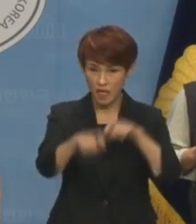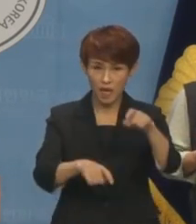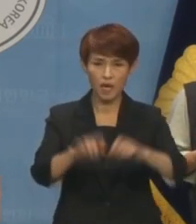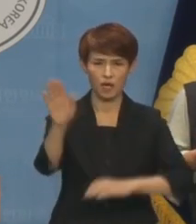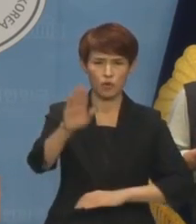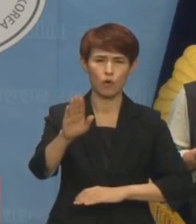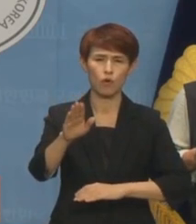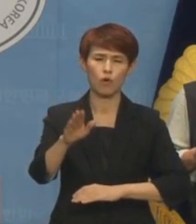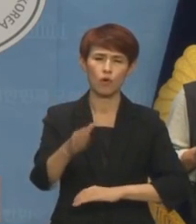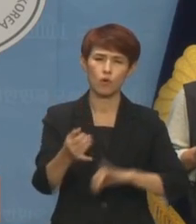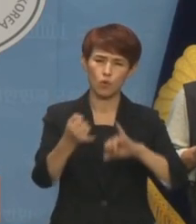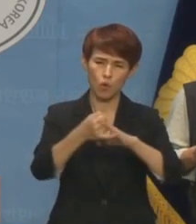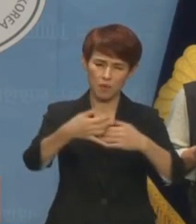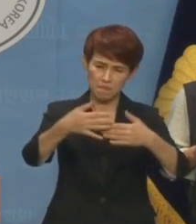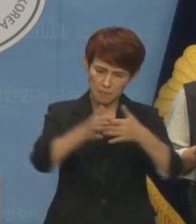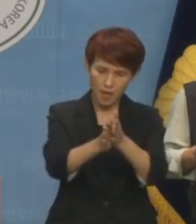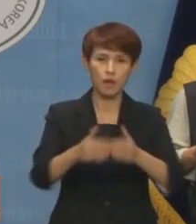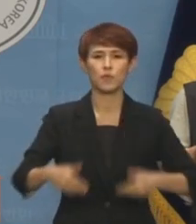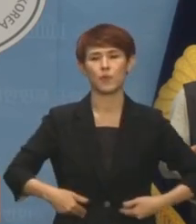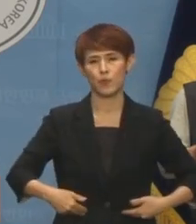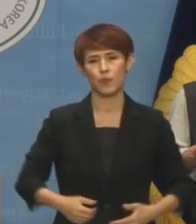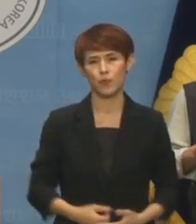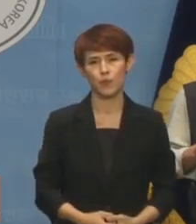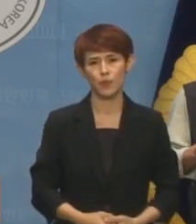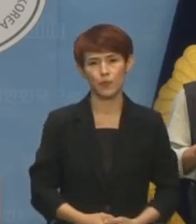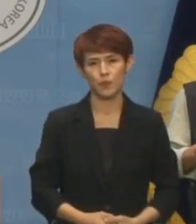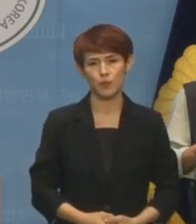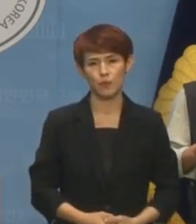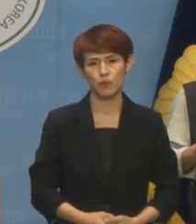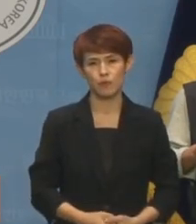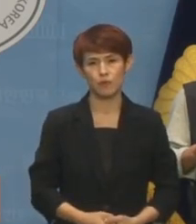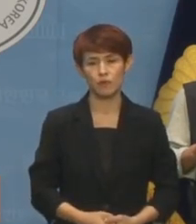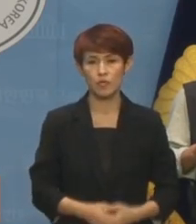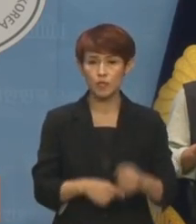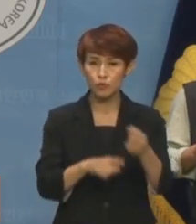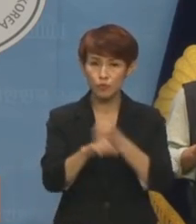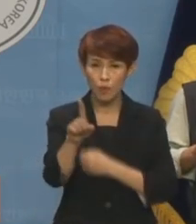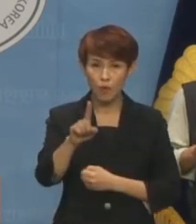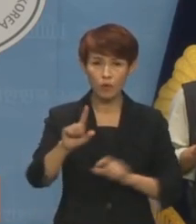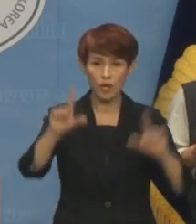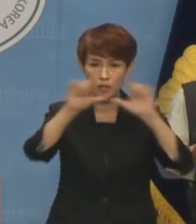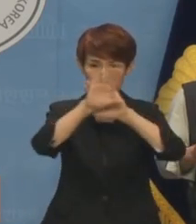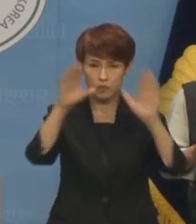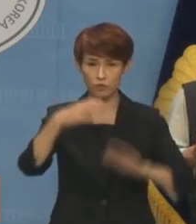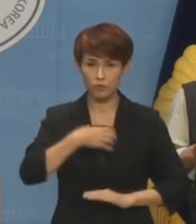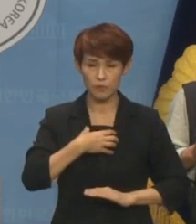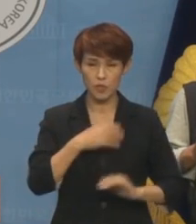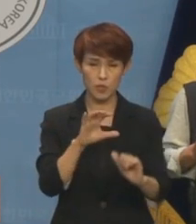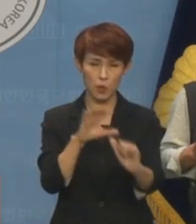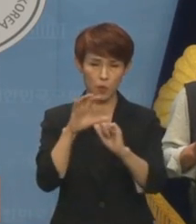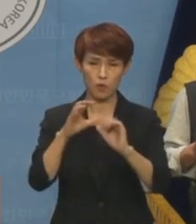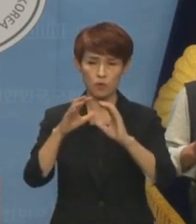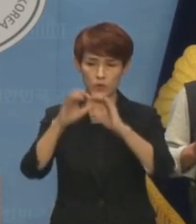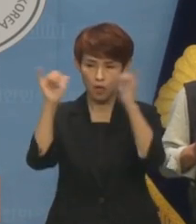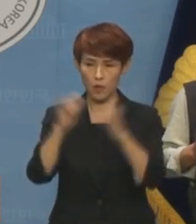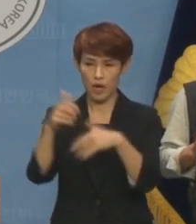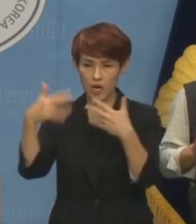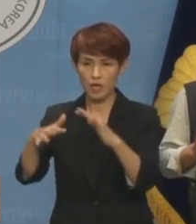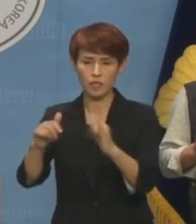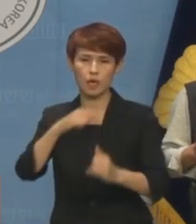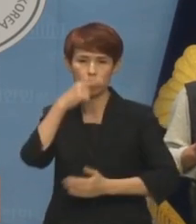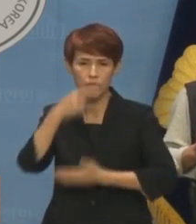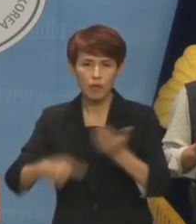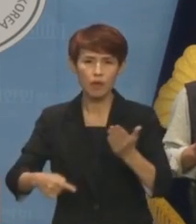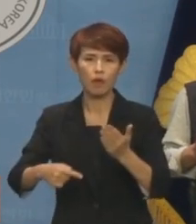반드시 폐기되어야 합니다. 반드시 폐기되어야 하는 이유는 기후위기를 명분으로 한 사회적 약자들의 희생과